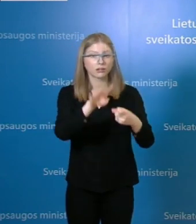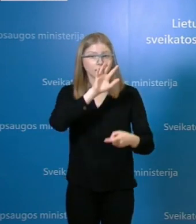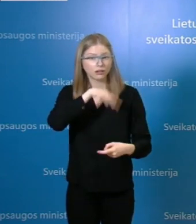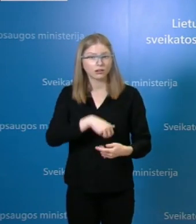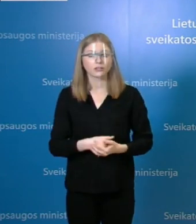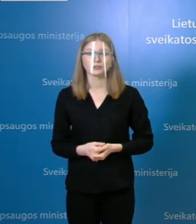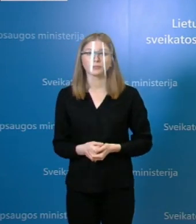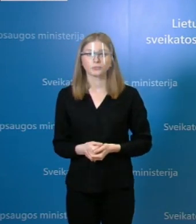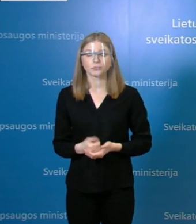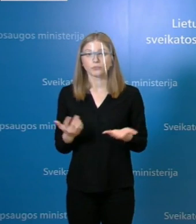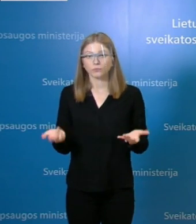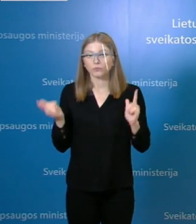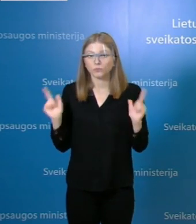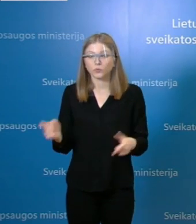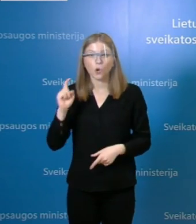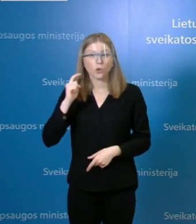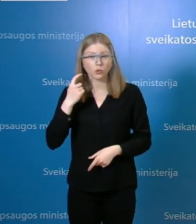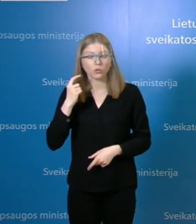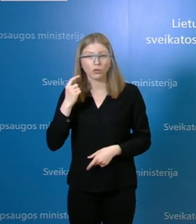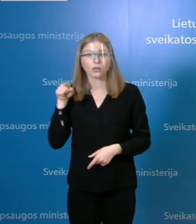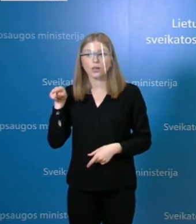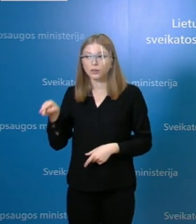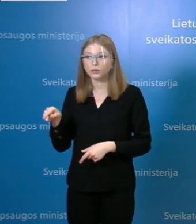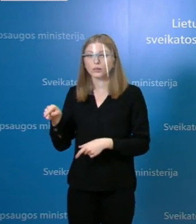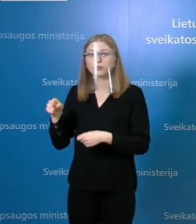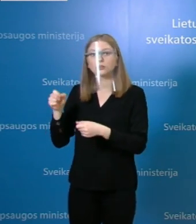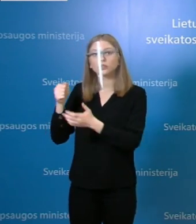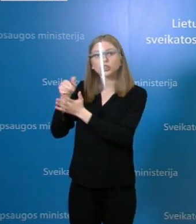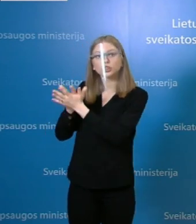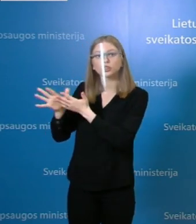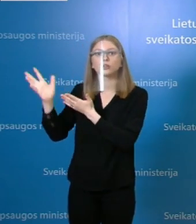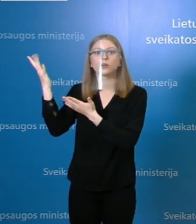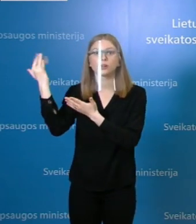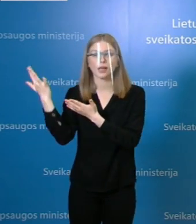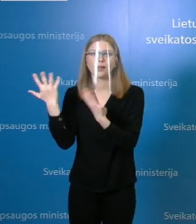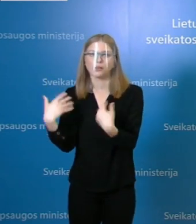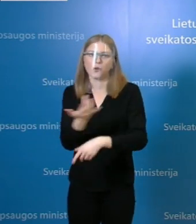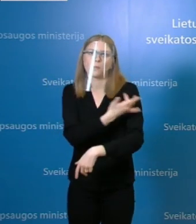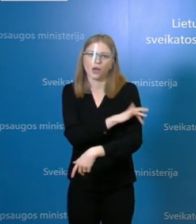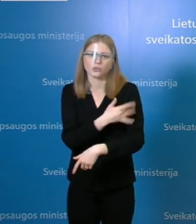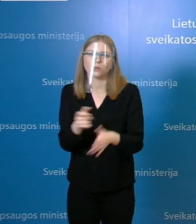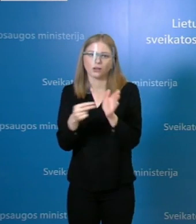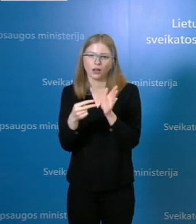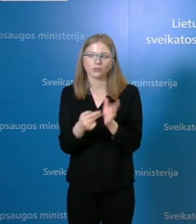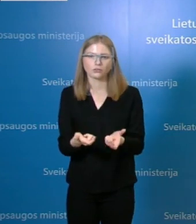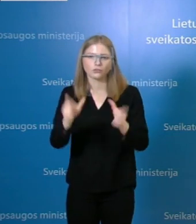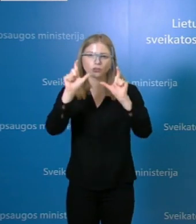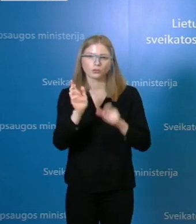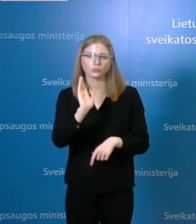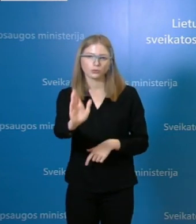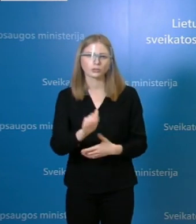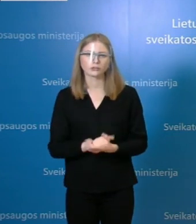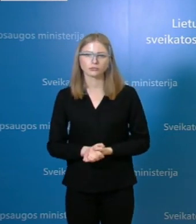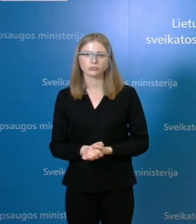jų tikrai skaičiuos šituos kaštus į paslaugos kainą. Tai nieko nepadarysi, kol